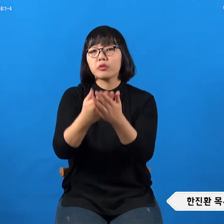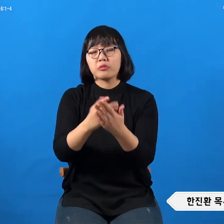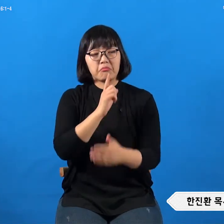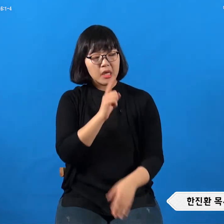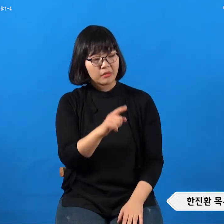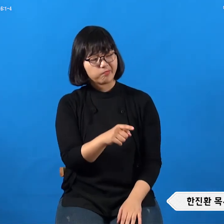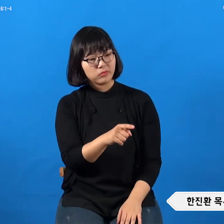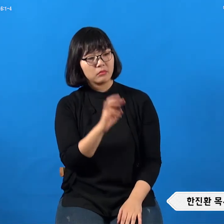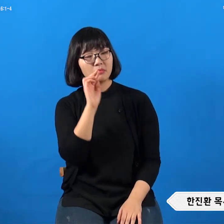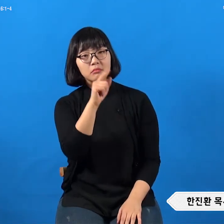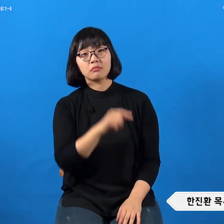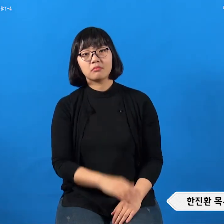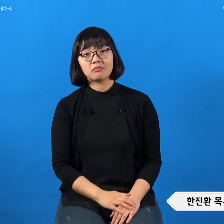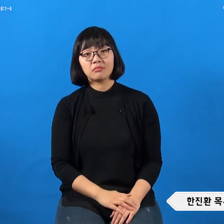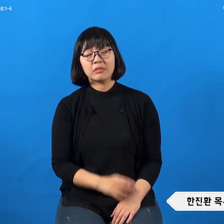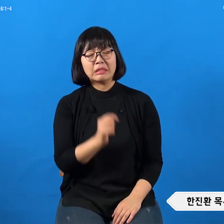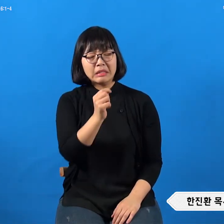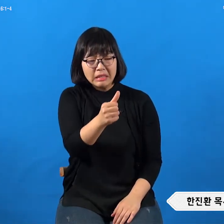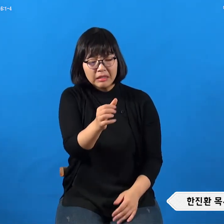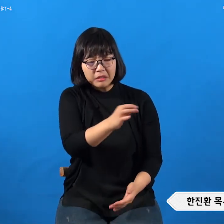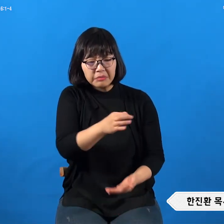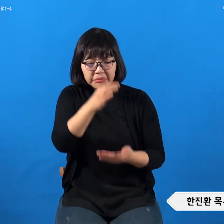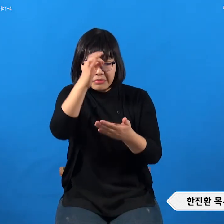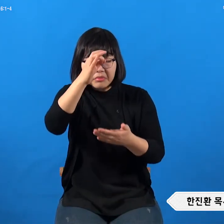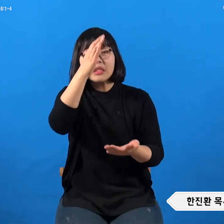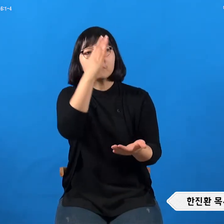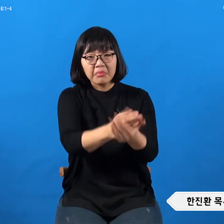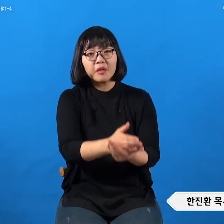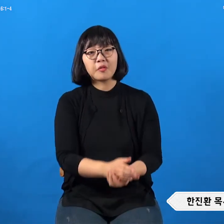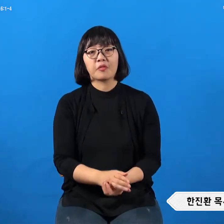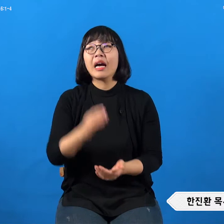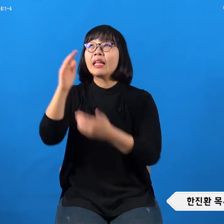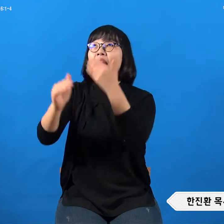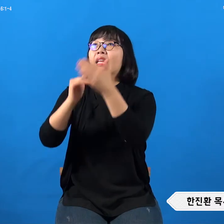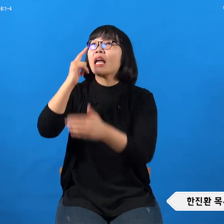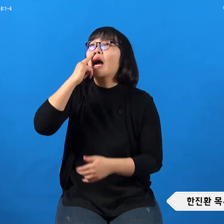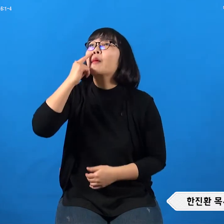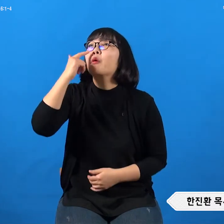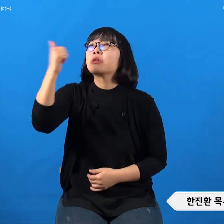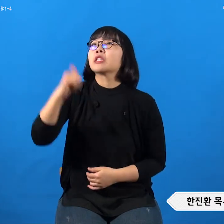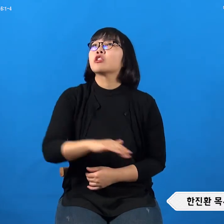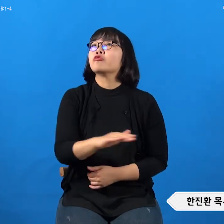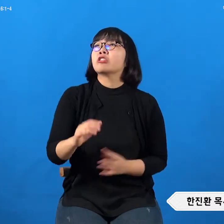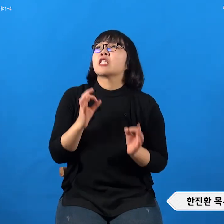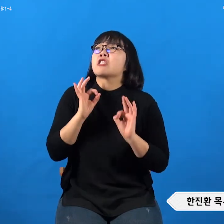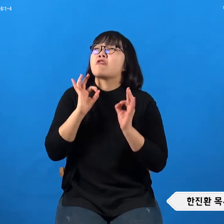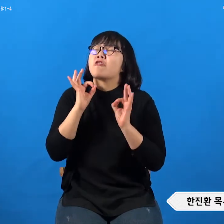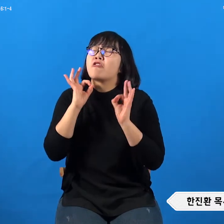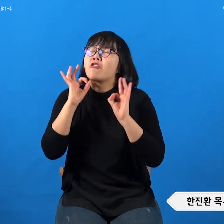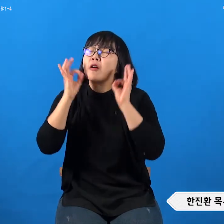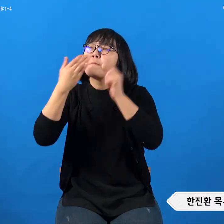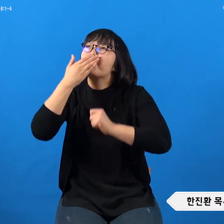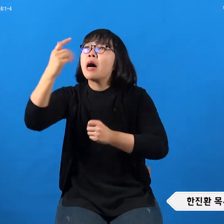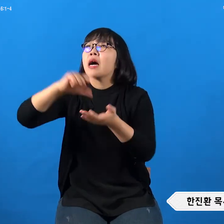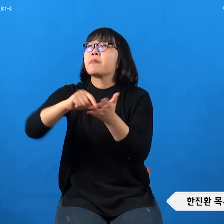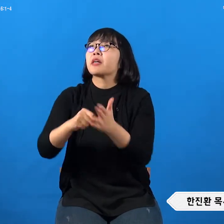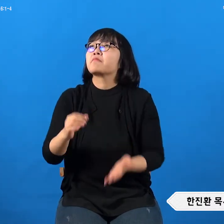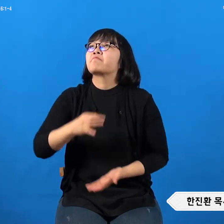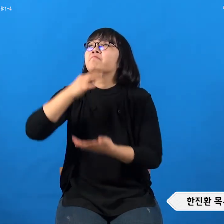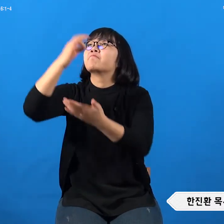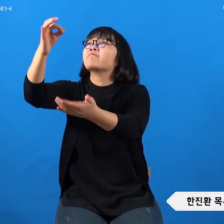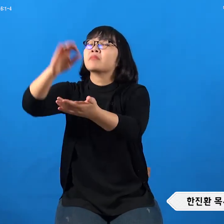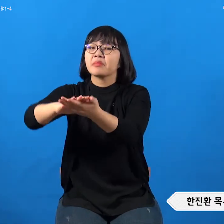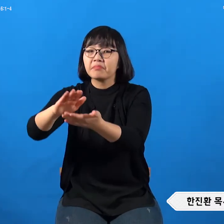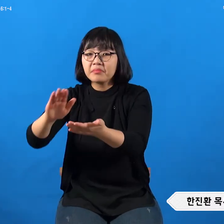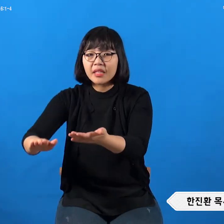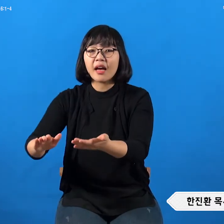잘못되었습니다. 작은 것을 바쳤습니다 할 것이 아니라 하나님 아버지 힘껏 바쳤습니다. 바친 손길들을